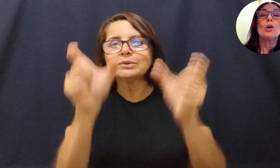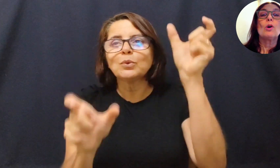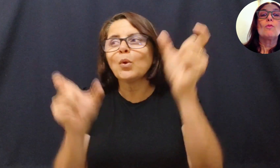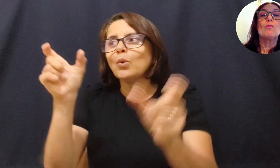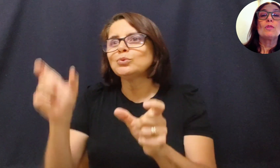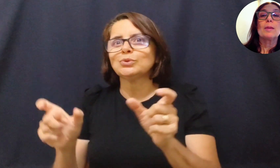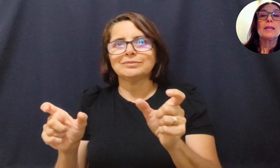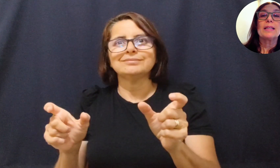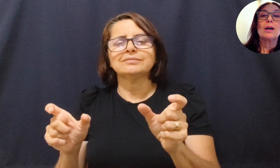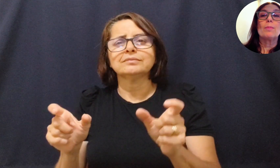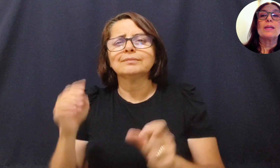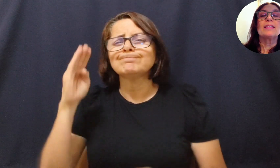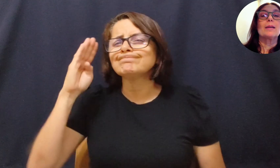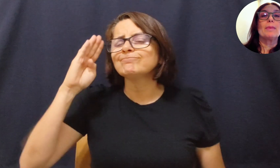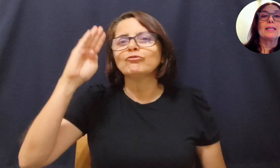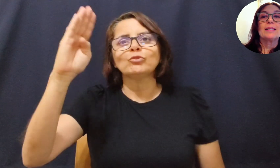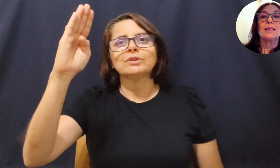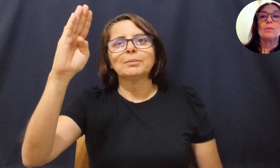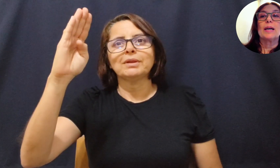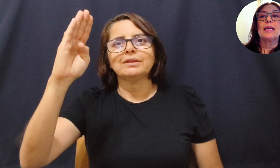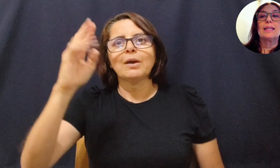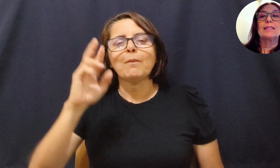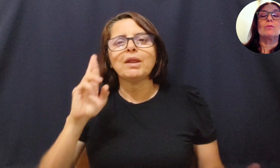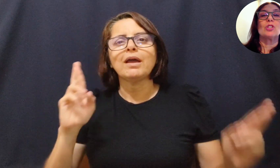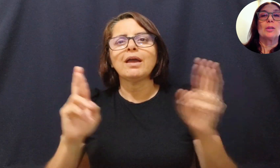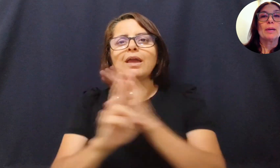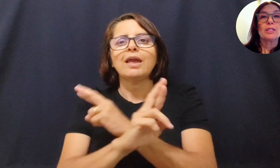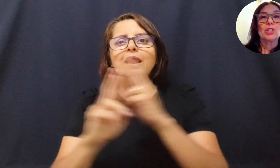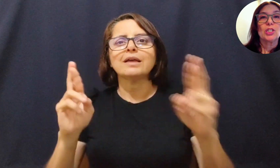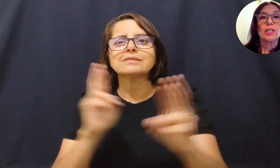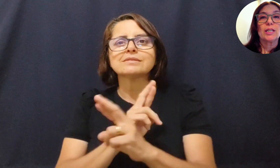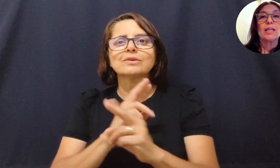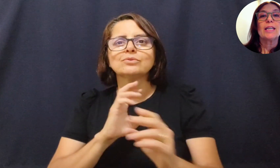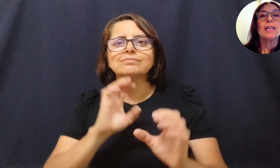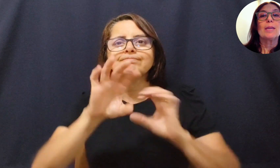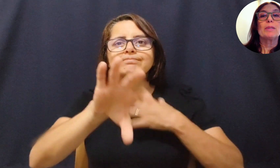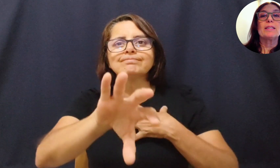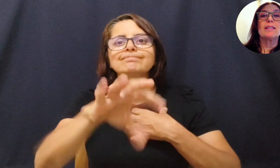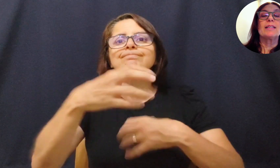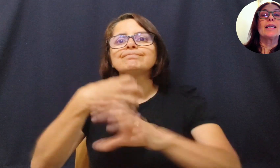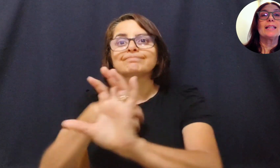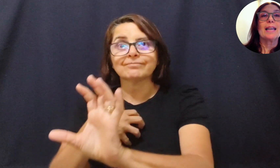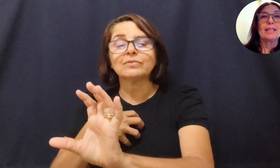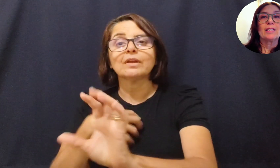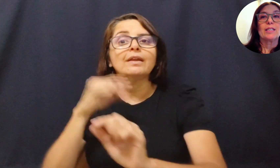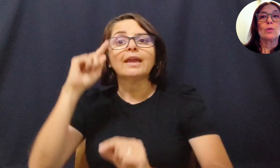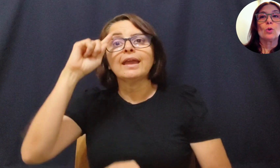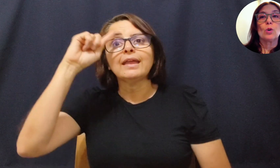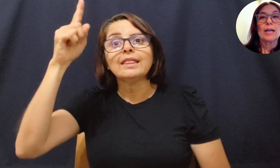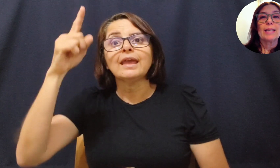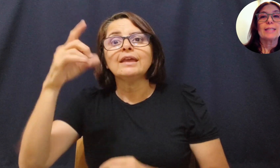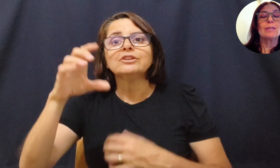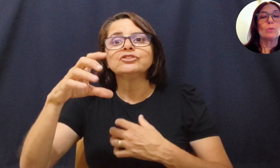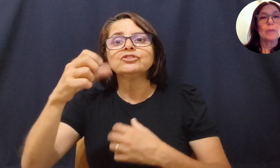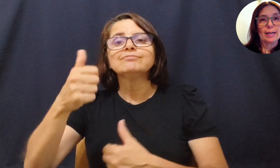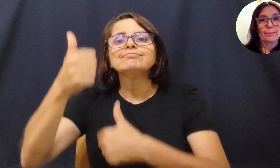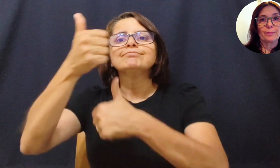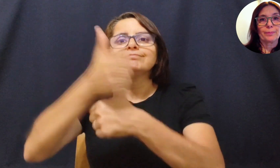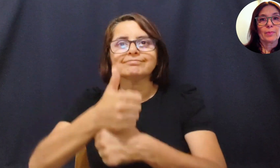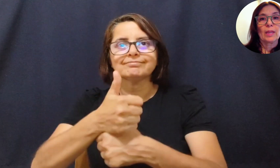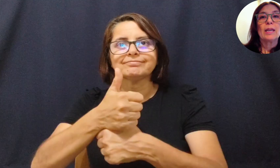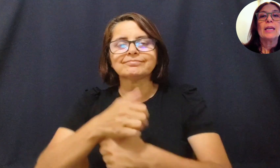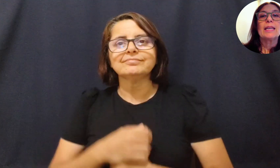outro, fundamental para estabelecer uma relação de empatia que representa a ideia de se colocar em seu